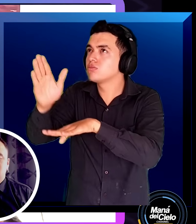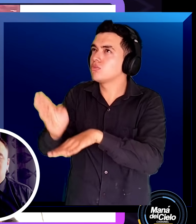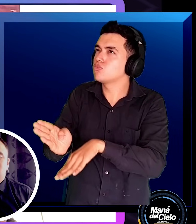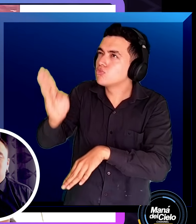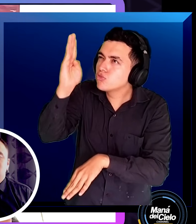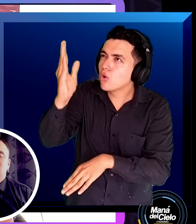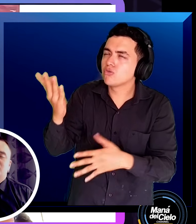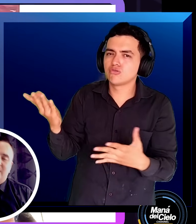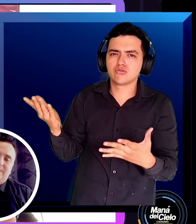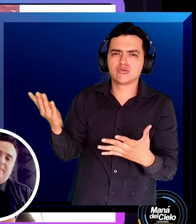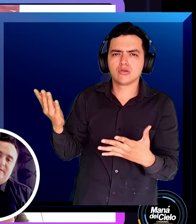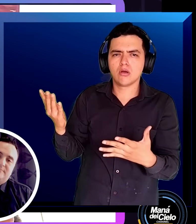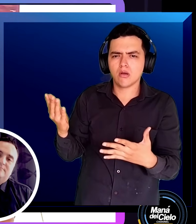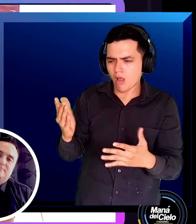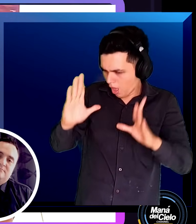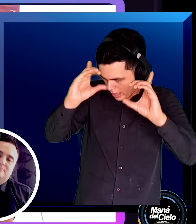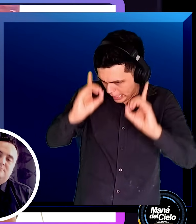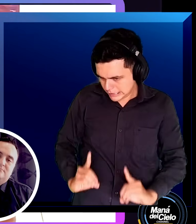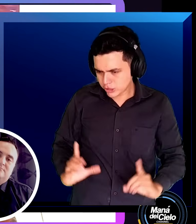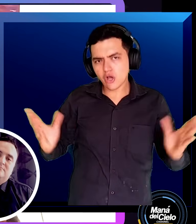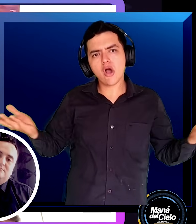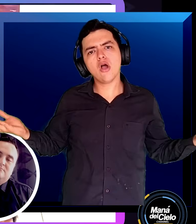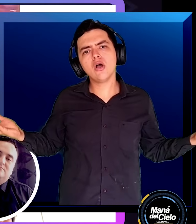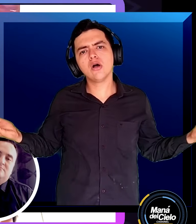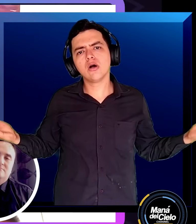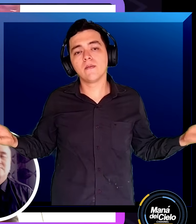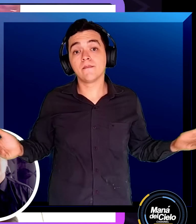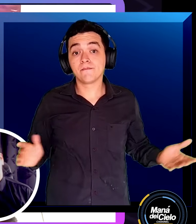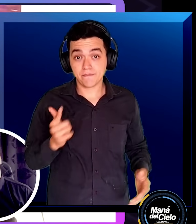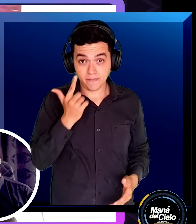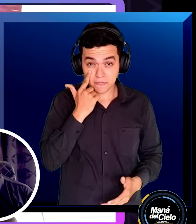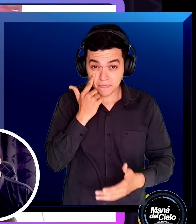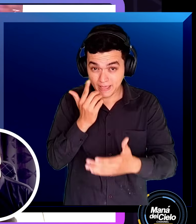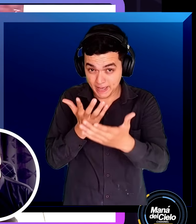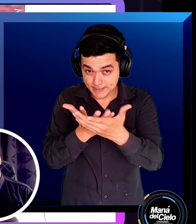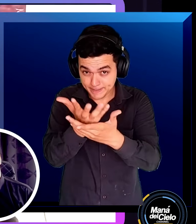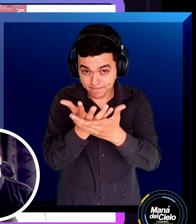Si usted vino débil, se tiene que ir fuerte, porque no perdió el ayuno.